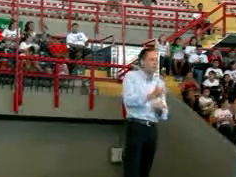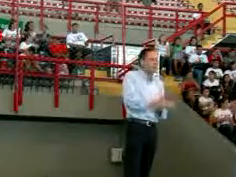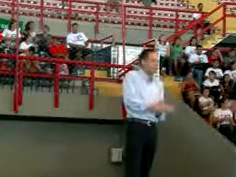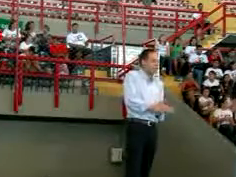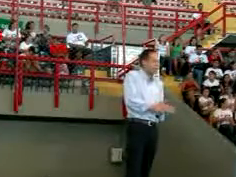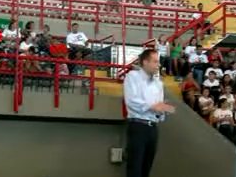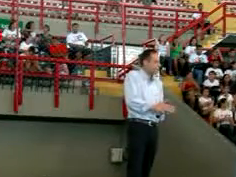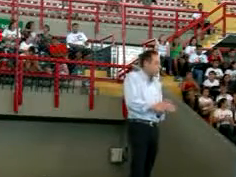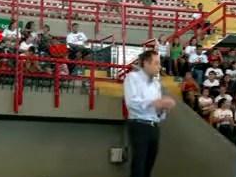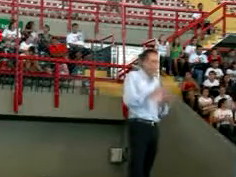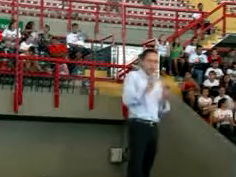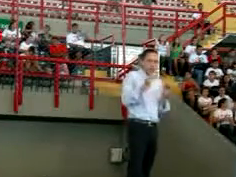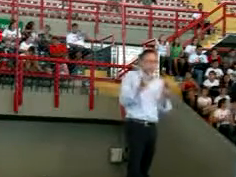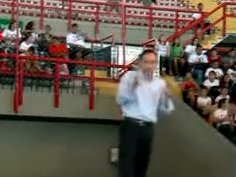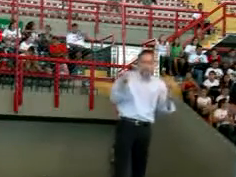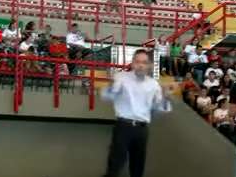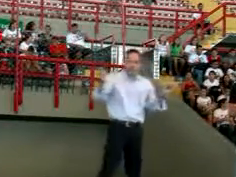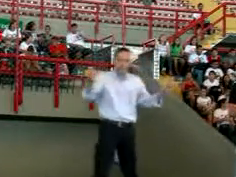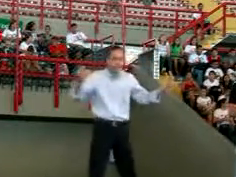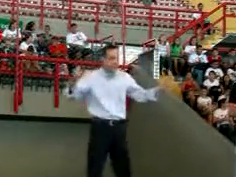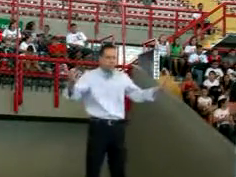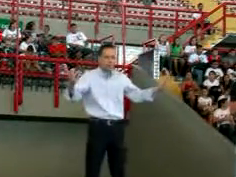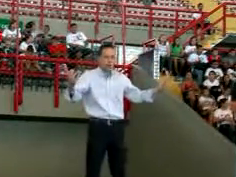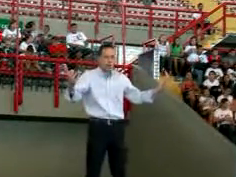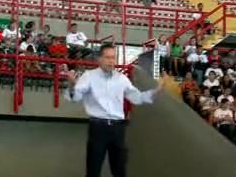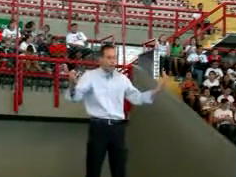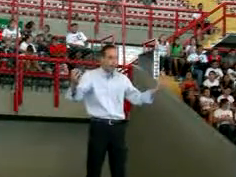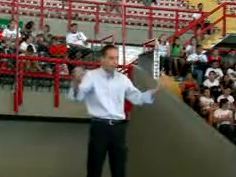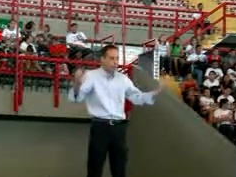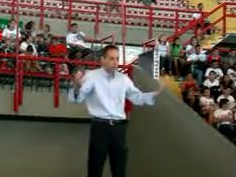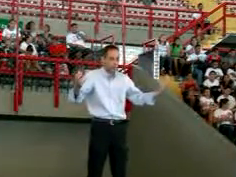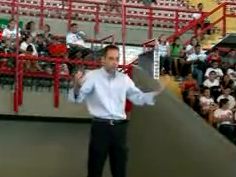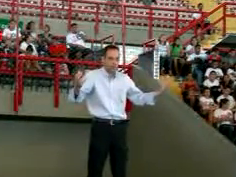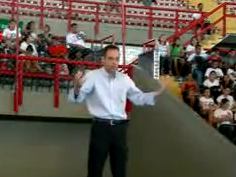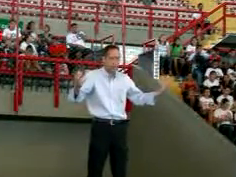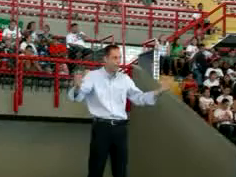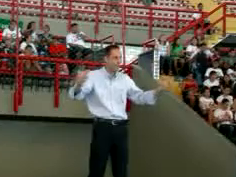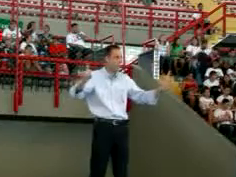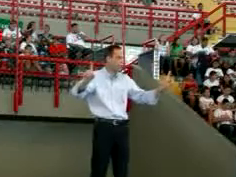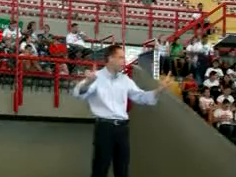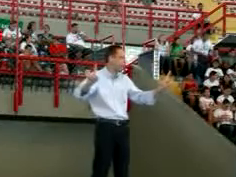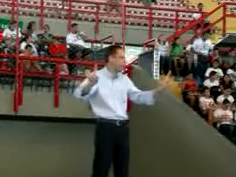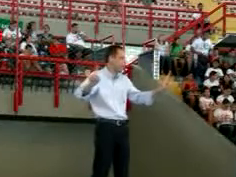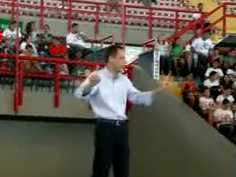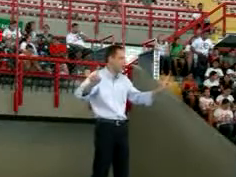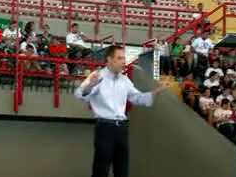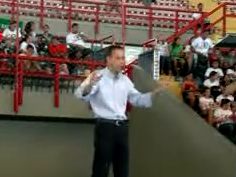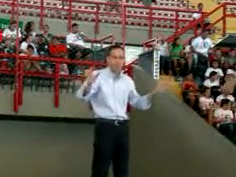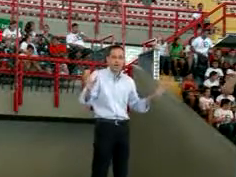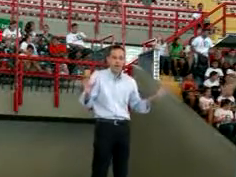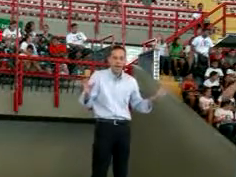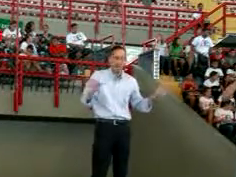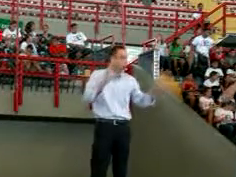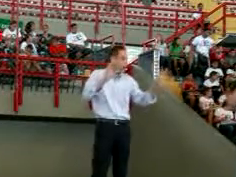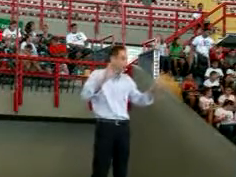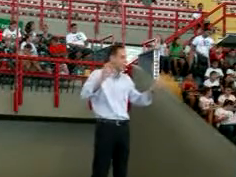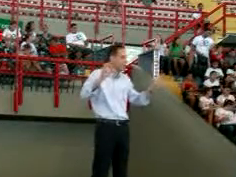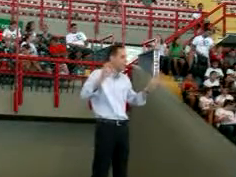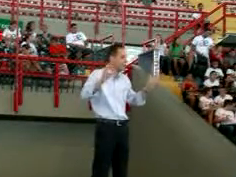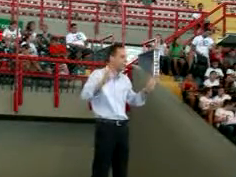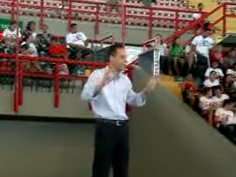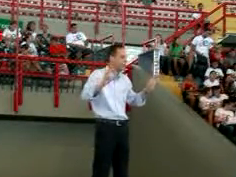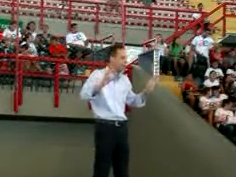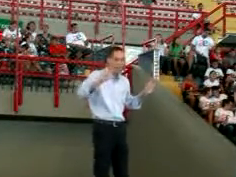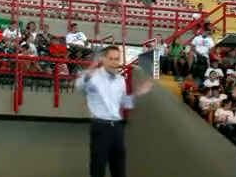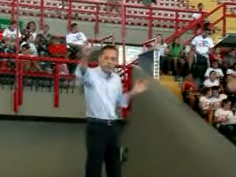então o que vai acontecer? Brasil e Argentina se preparam para o conflito, só que ele não chega a acontecer. Por quê? As tropas